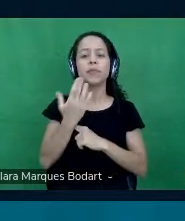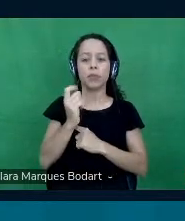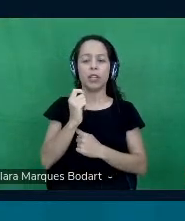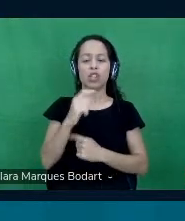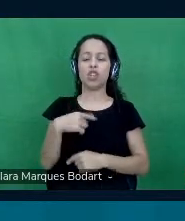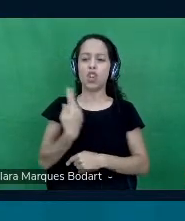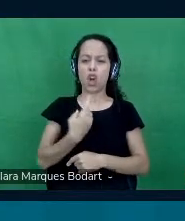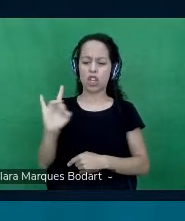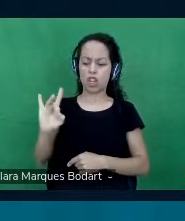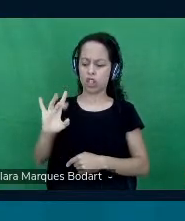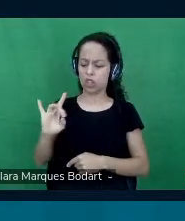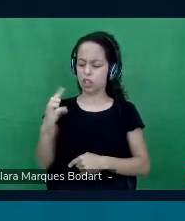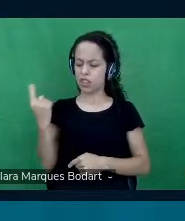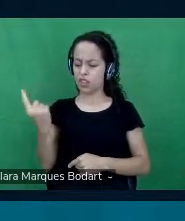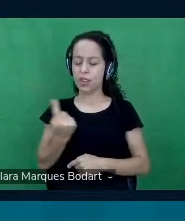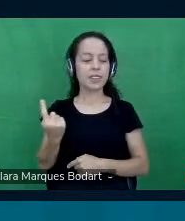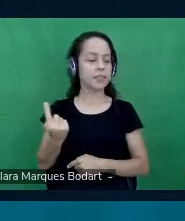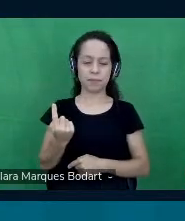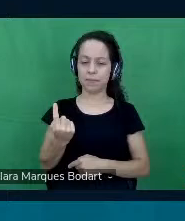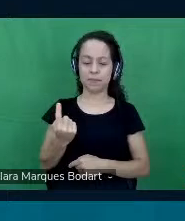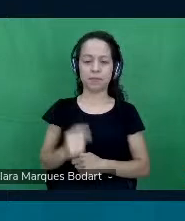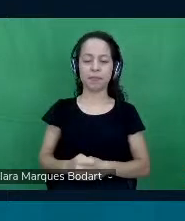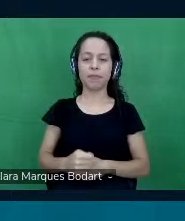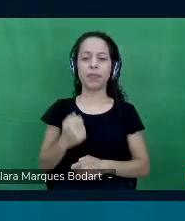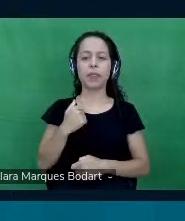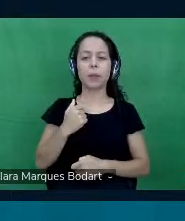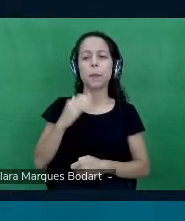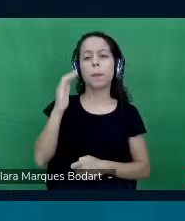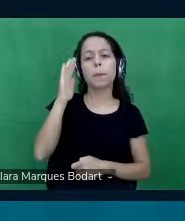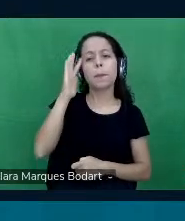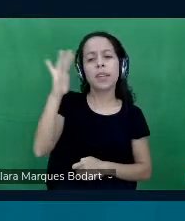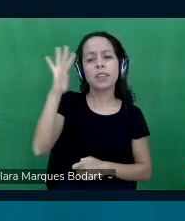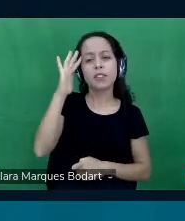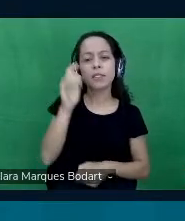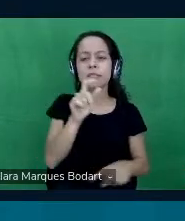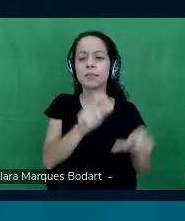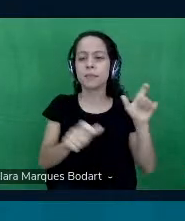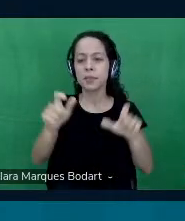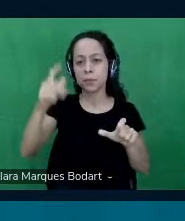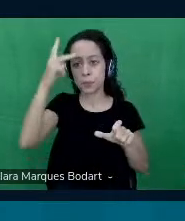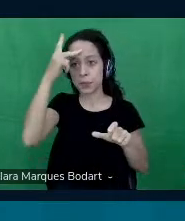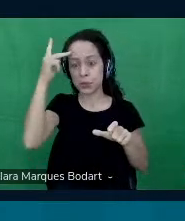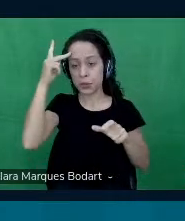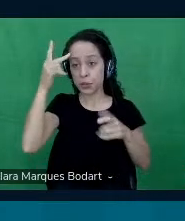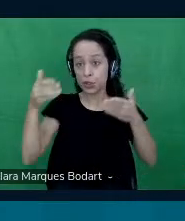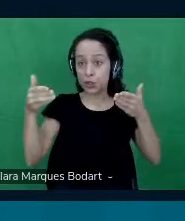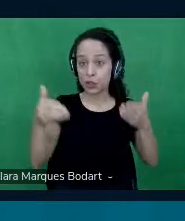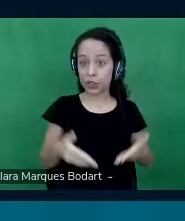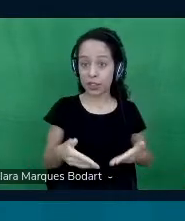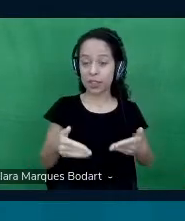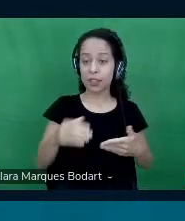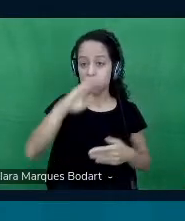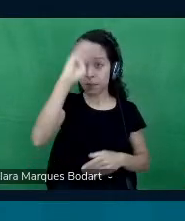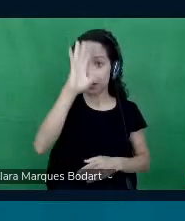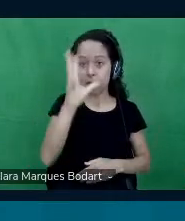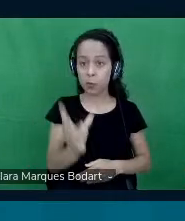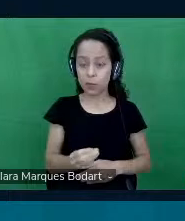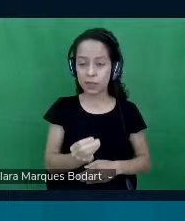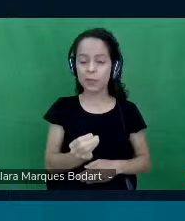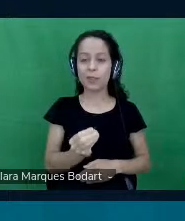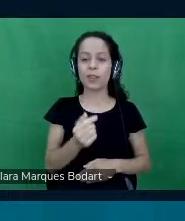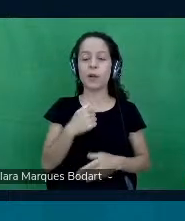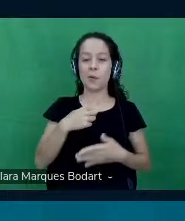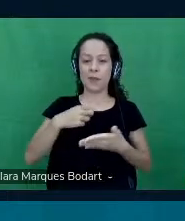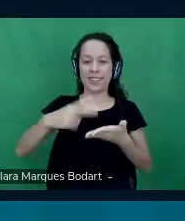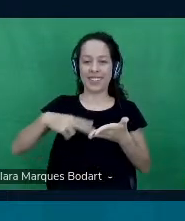andamos sós. Enquanto eu pensava sobre o que dizer a quem chega ao próprio EPT na nossa turma de 2024, eu li o pós-fácil de um